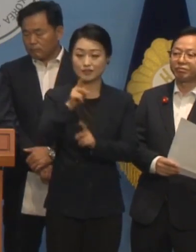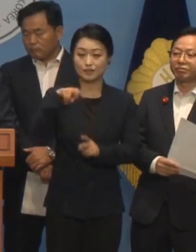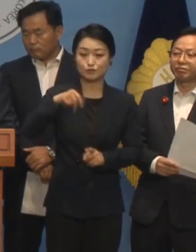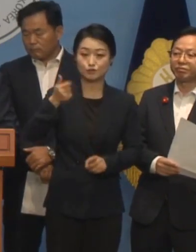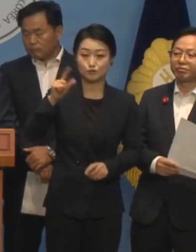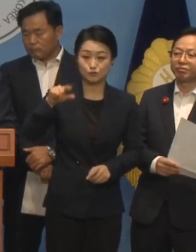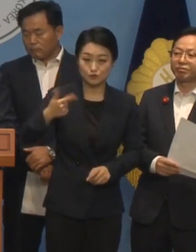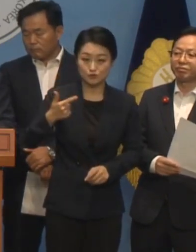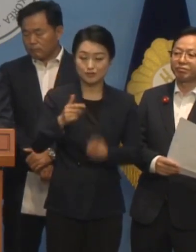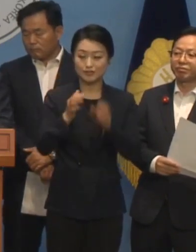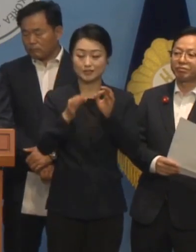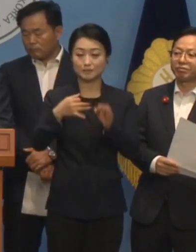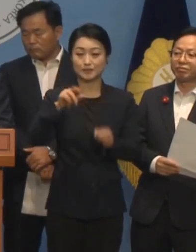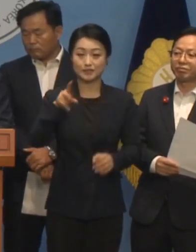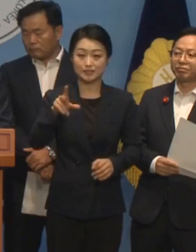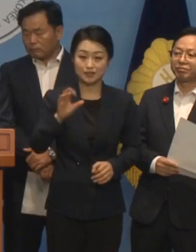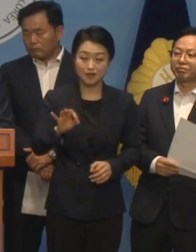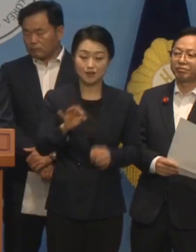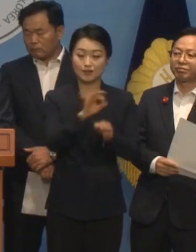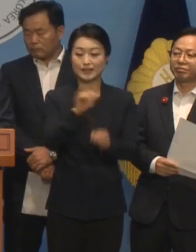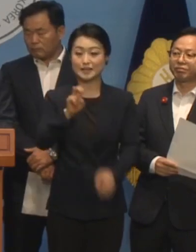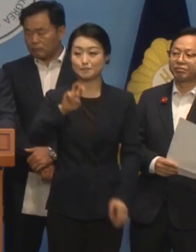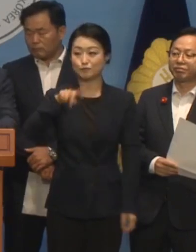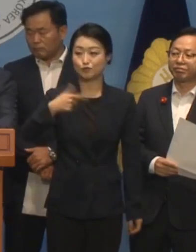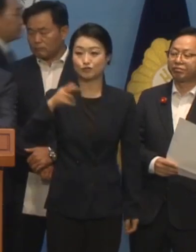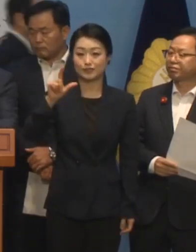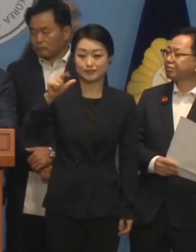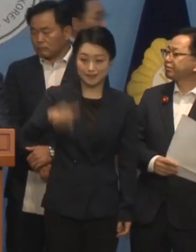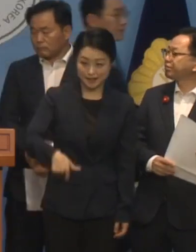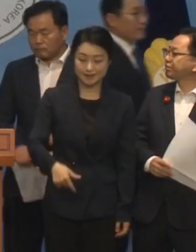이승훈, 김기영, 임윤태.